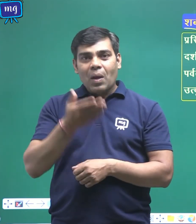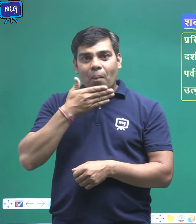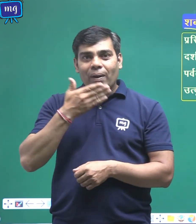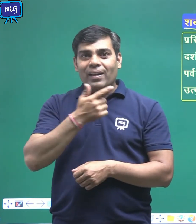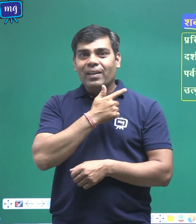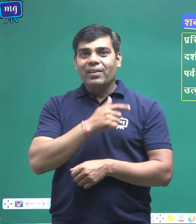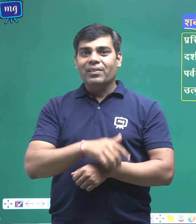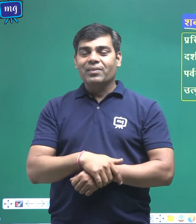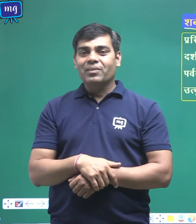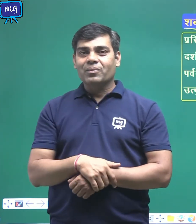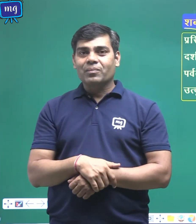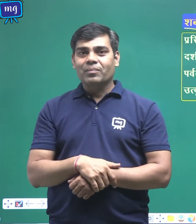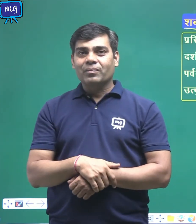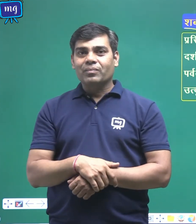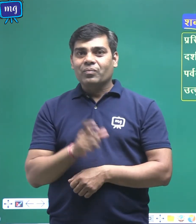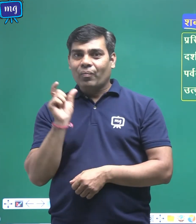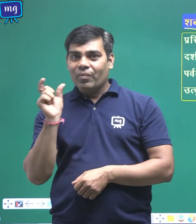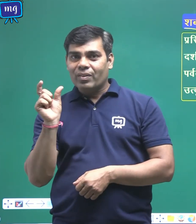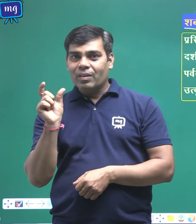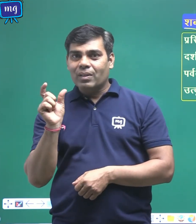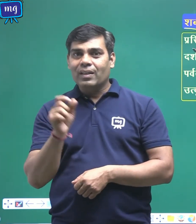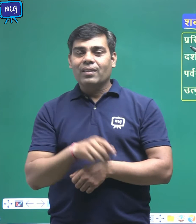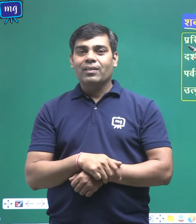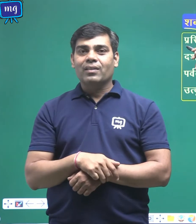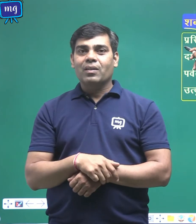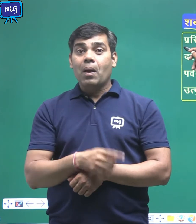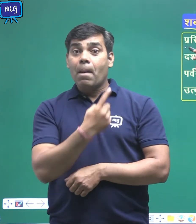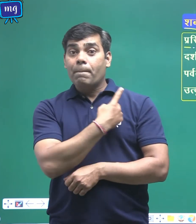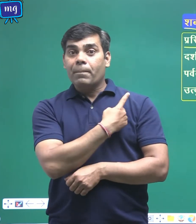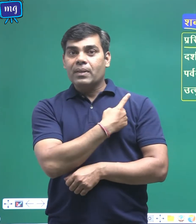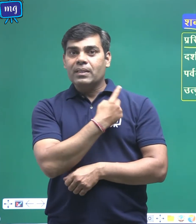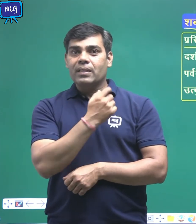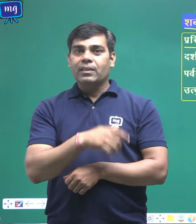करेंगे। शब्द है प्रसिद्ध,